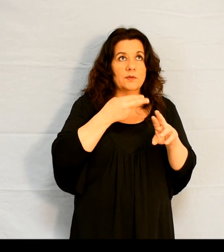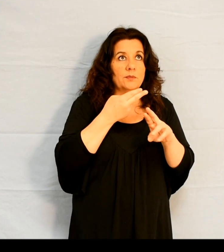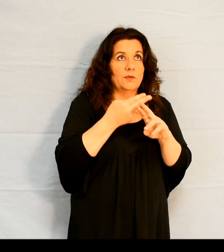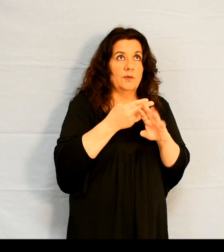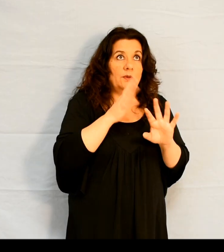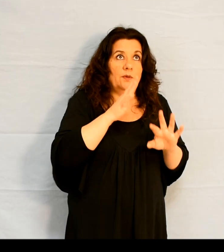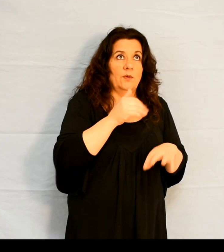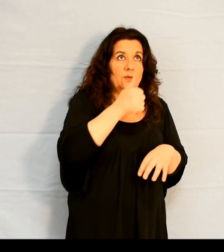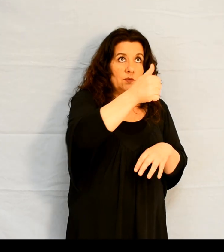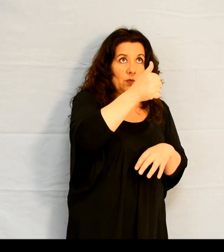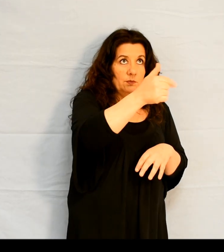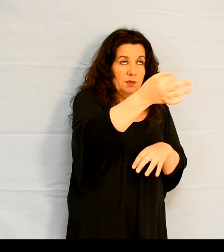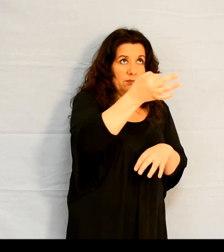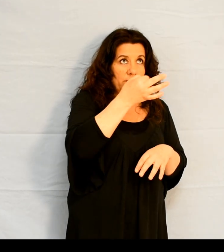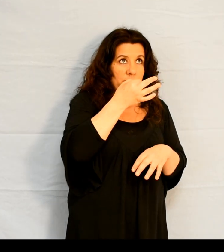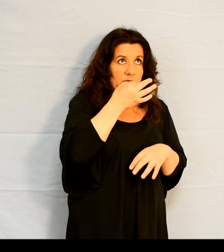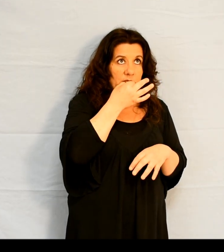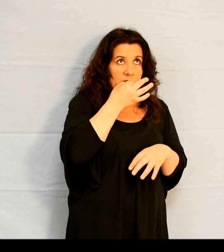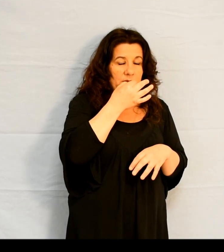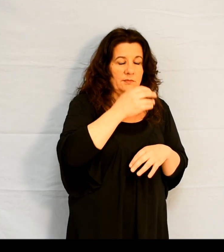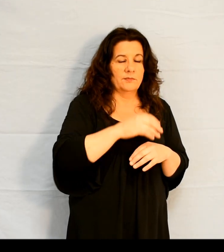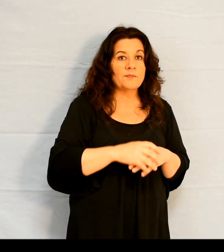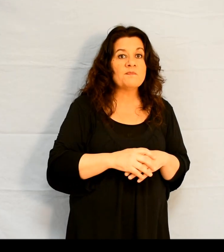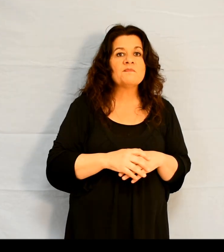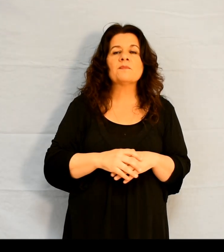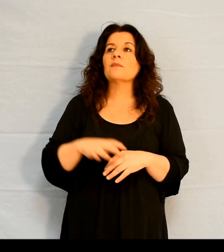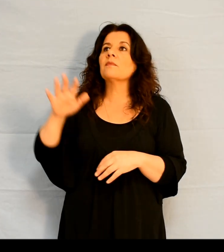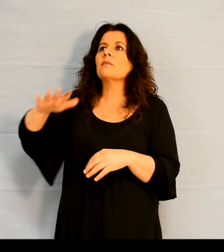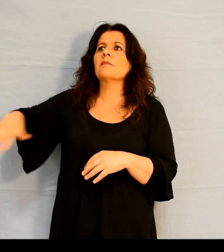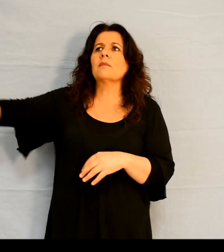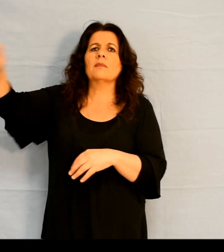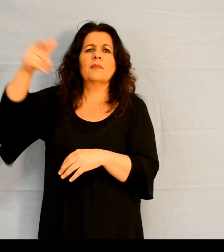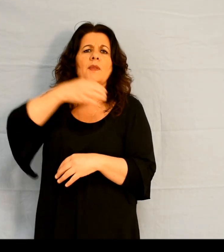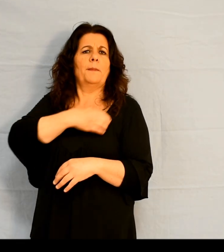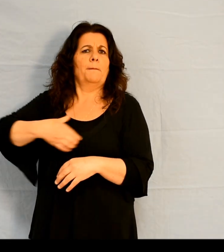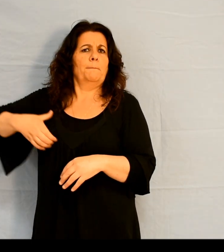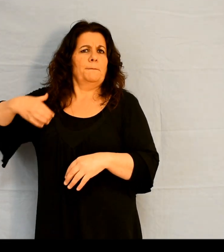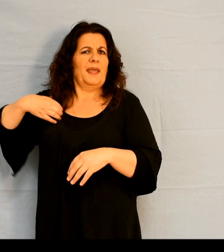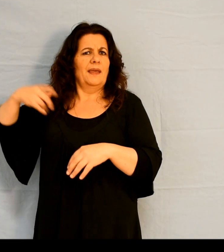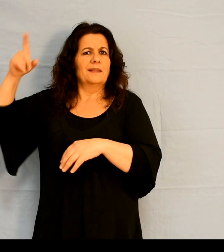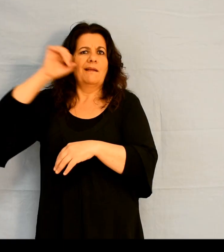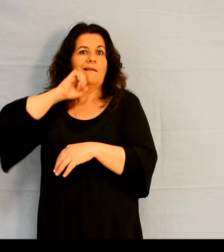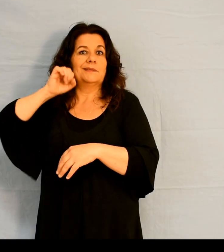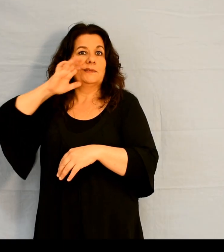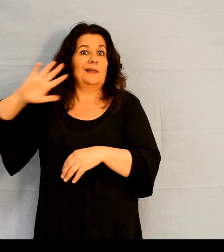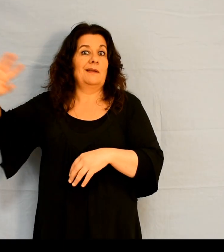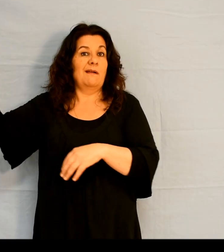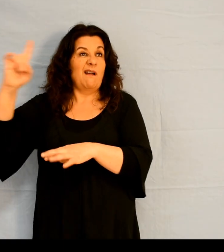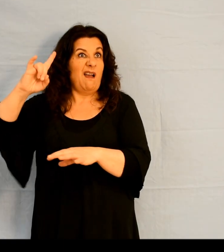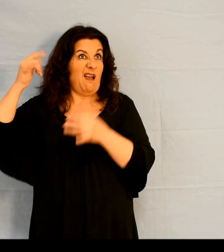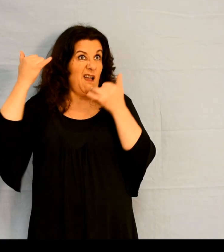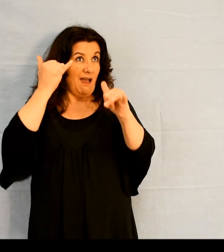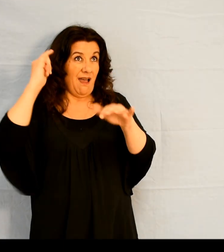Mais tandis que les grands prêtres et les anciens l'accusaient, il ne répondit rien.